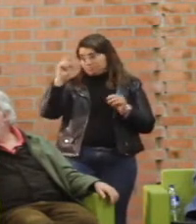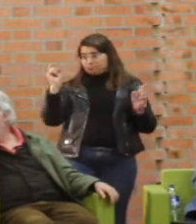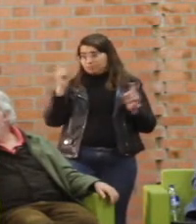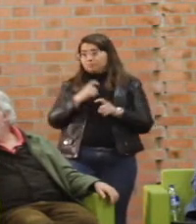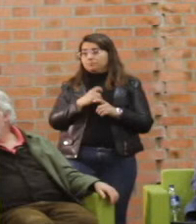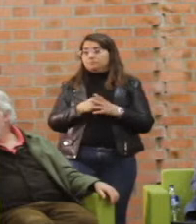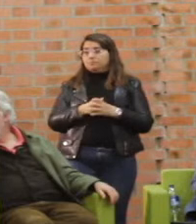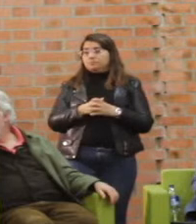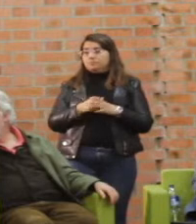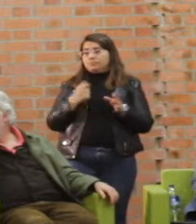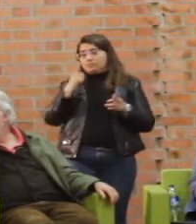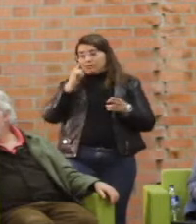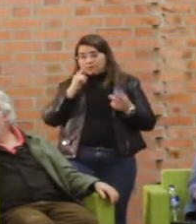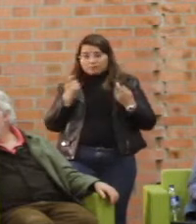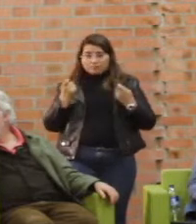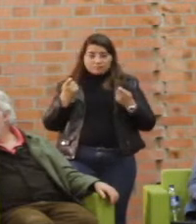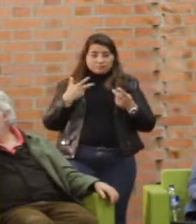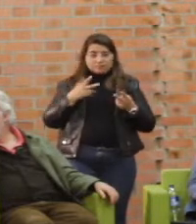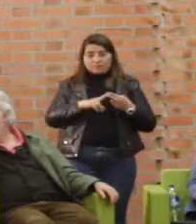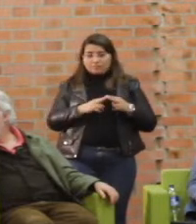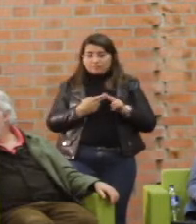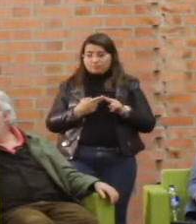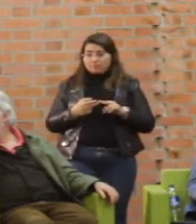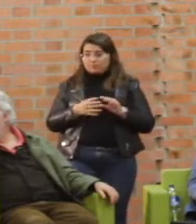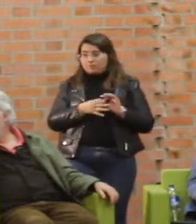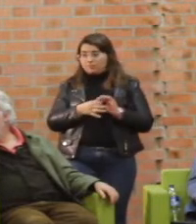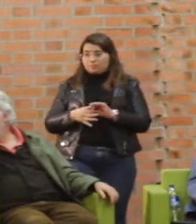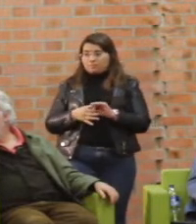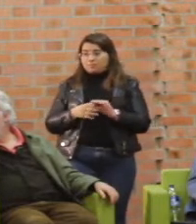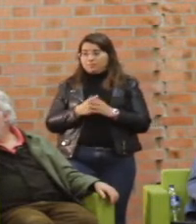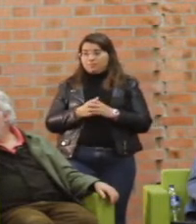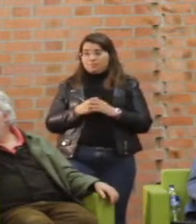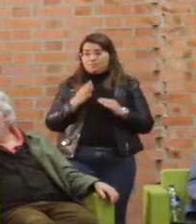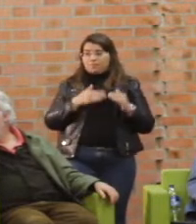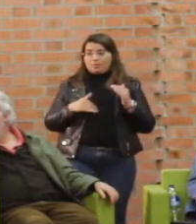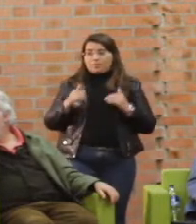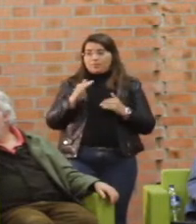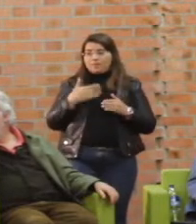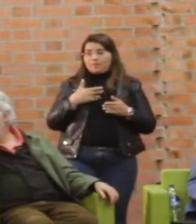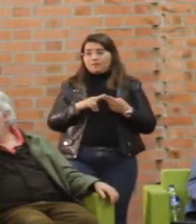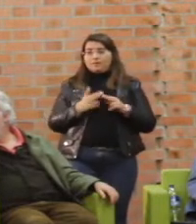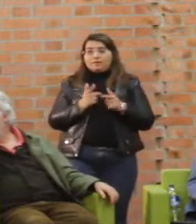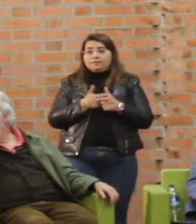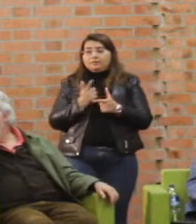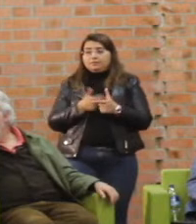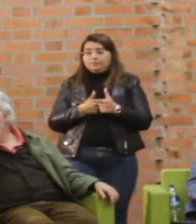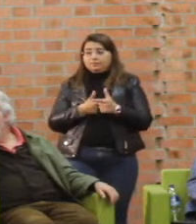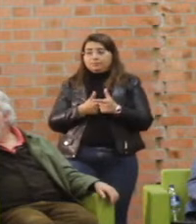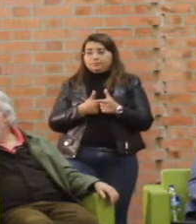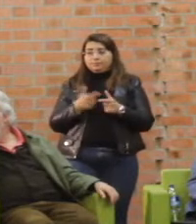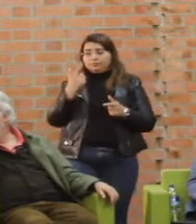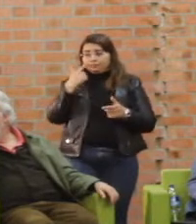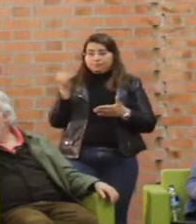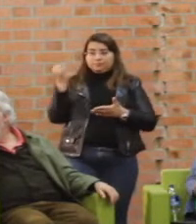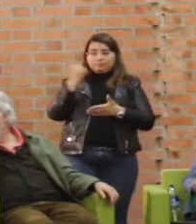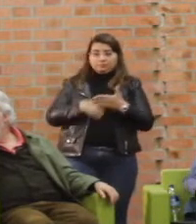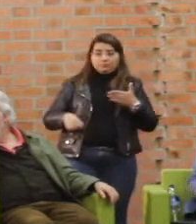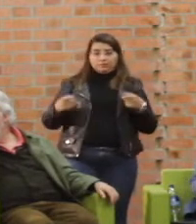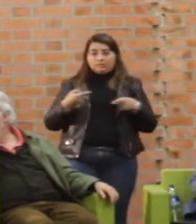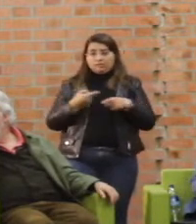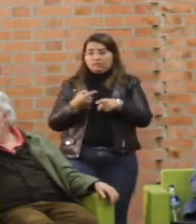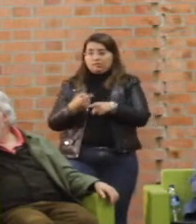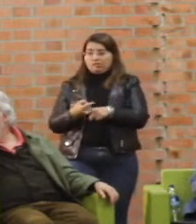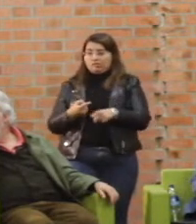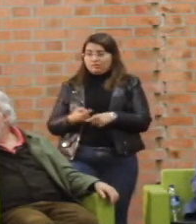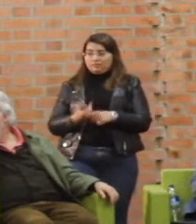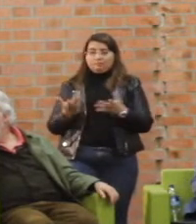en centros de protección en centros para personas habitantes de calle consumidores de drogas etcétera En donde hay prácticas de abortos forzados hay